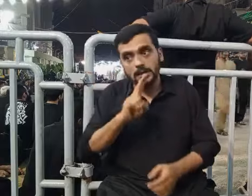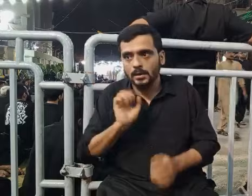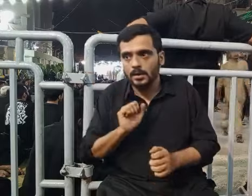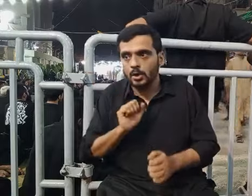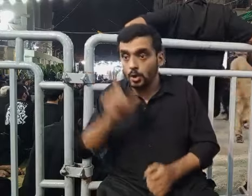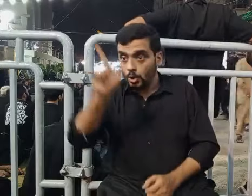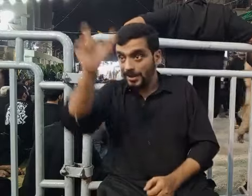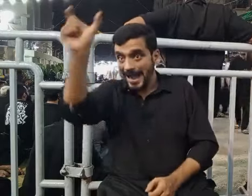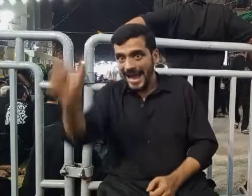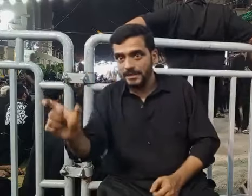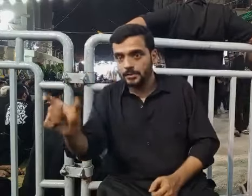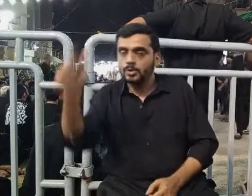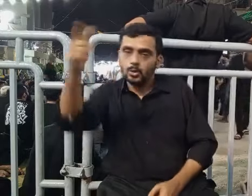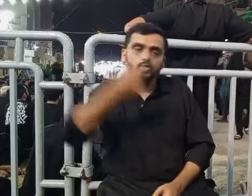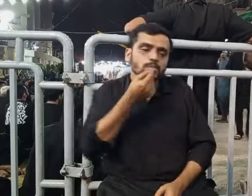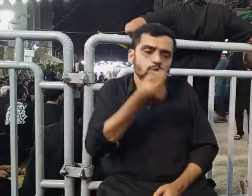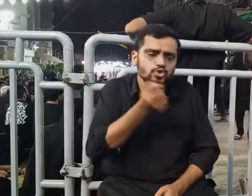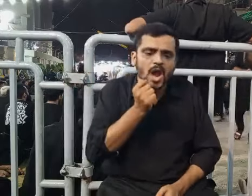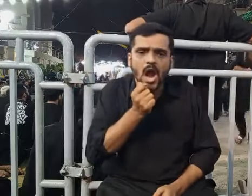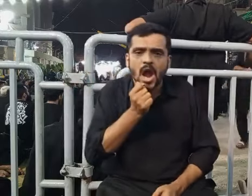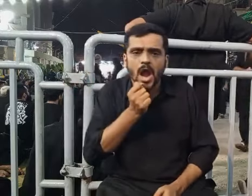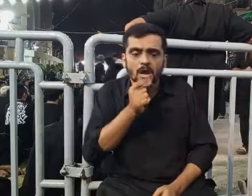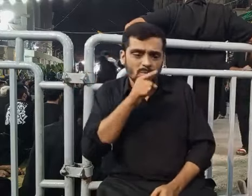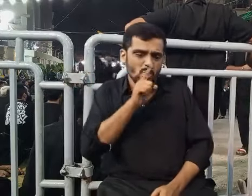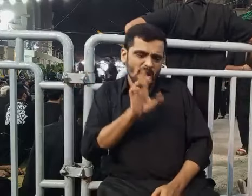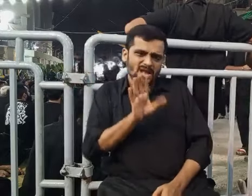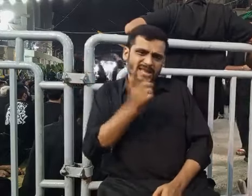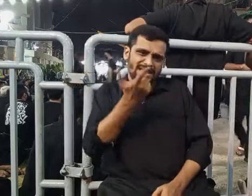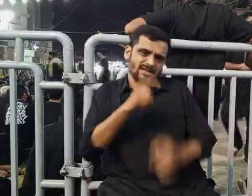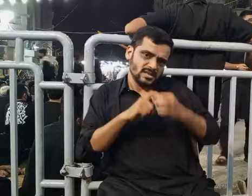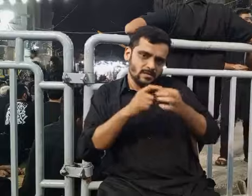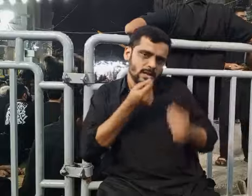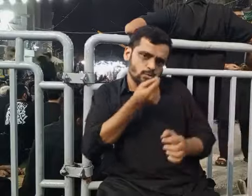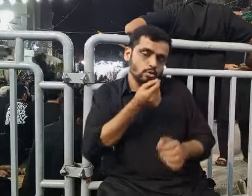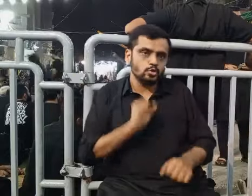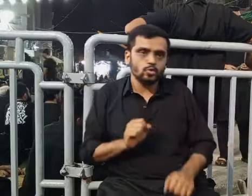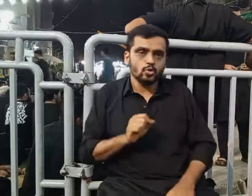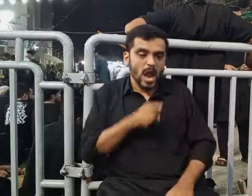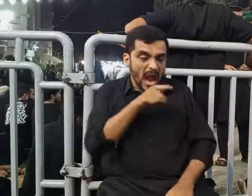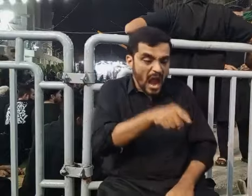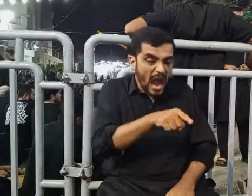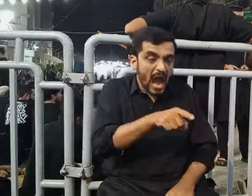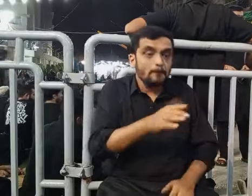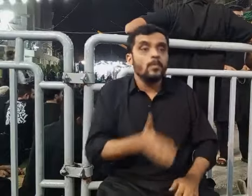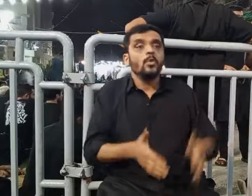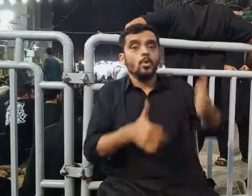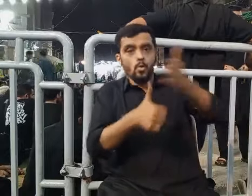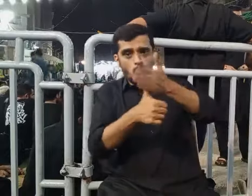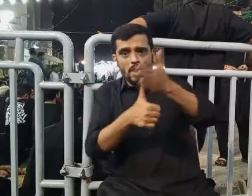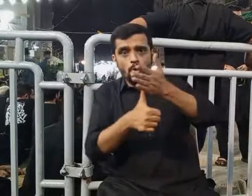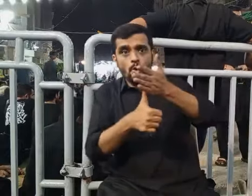علی ہے علی. فوراً تو یہ کہا نہیں کہ میں افضل. فرمایا تزکیۃ المرء بنفسہ کبھی